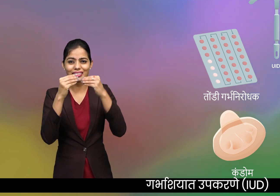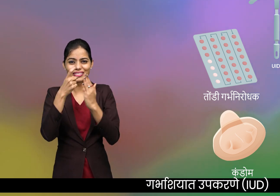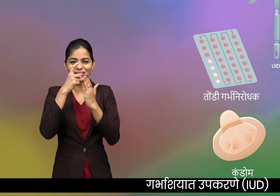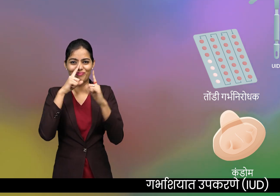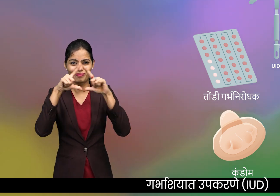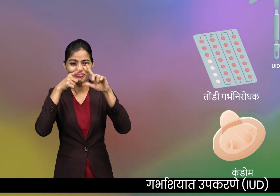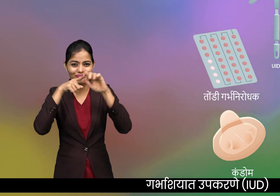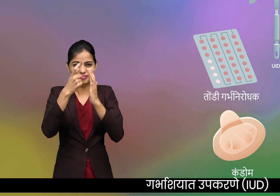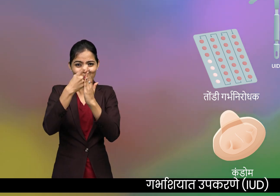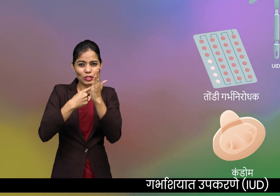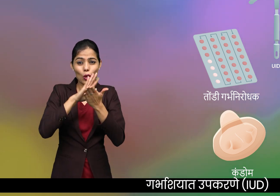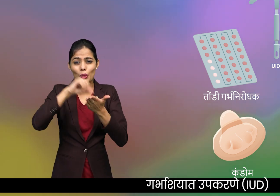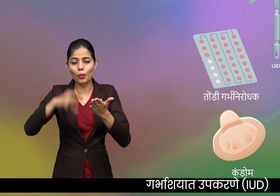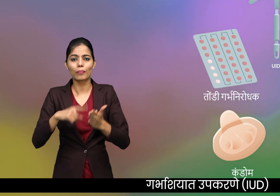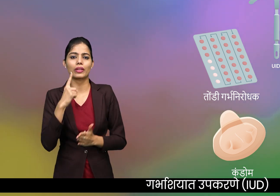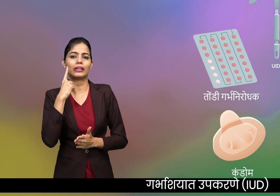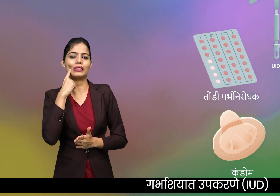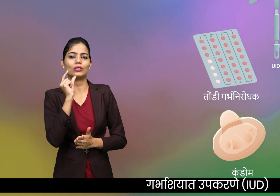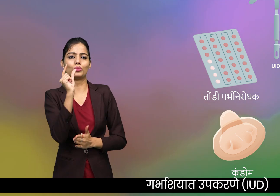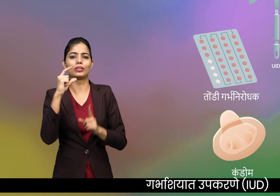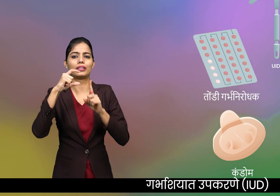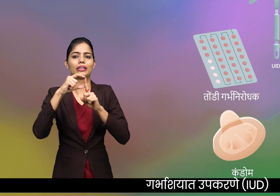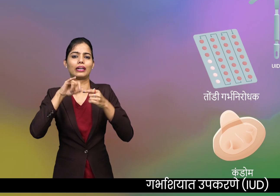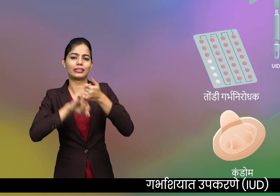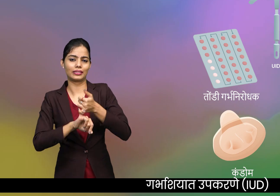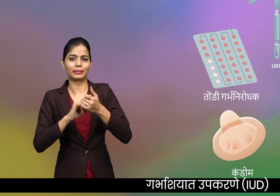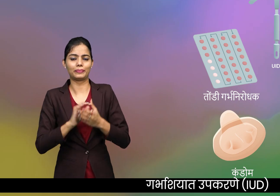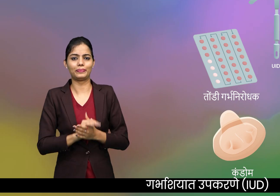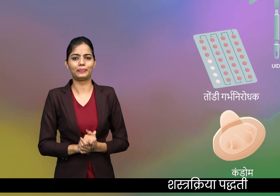गर्भाशयात उपकरणे, IUD,